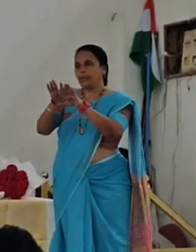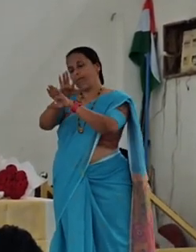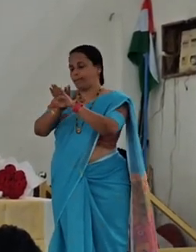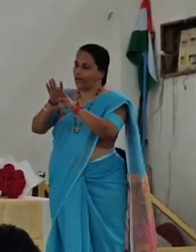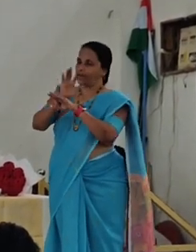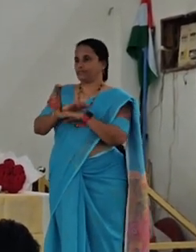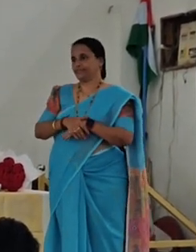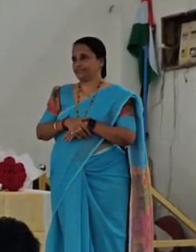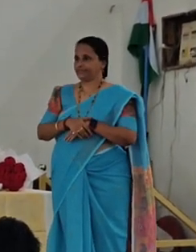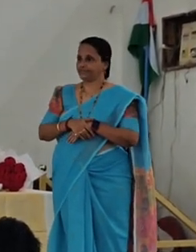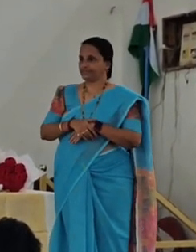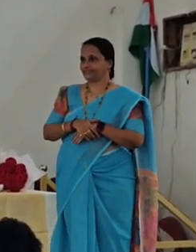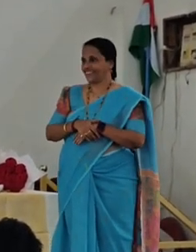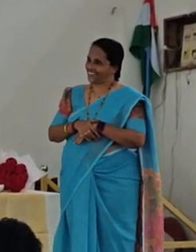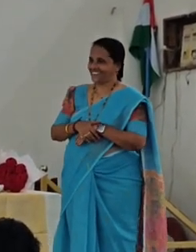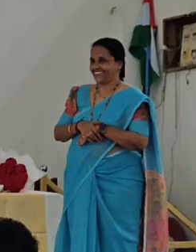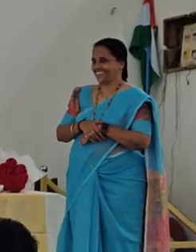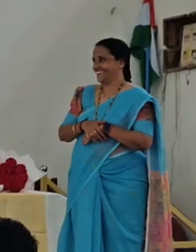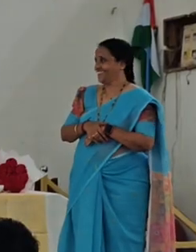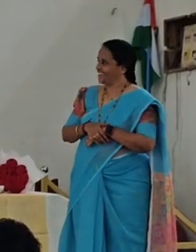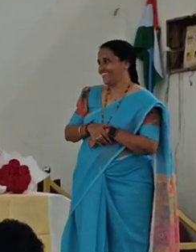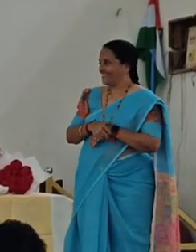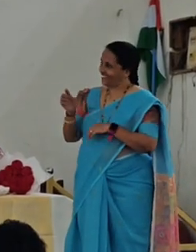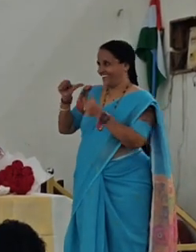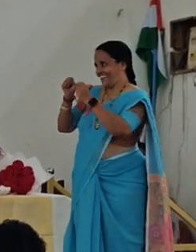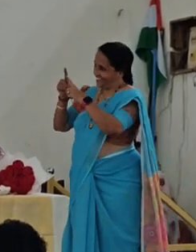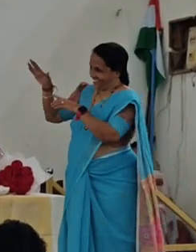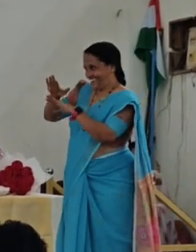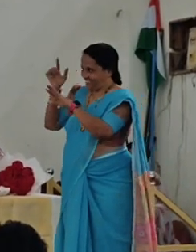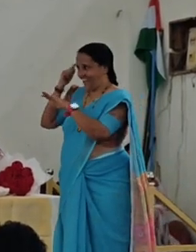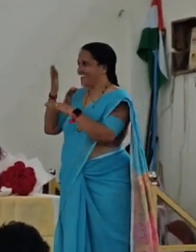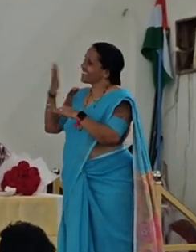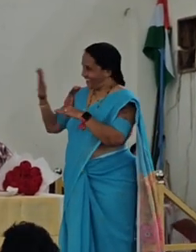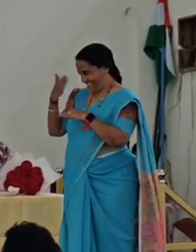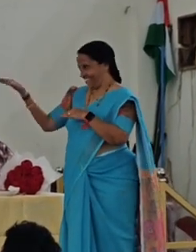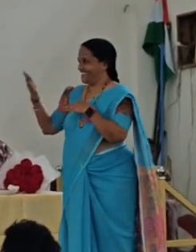ఈ సమావేశం పెట్టాలని చెప్పి మీకు హామీ ఇస్తున్నాను.